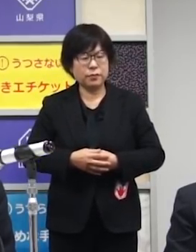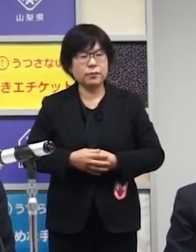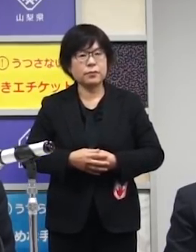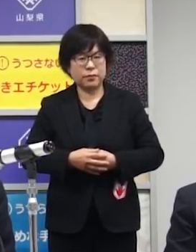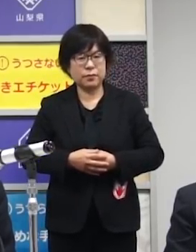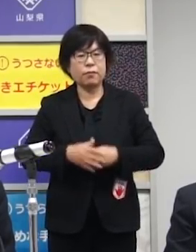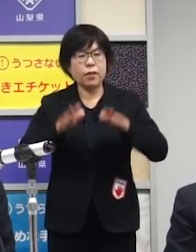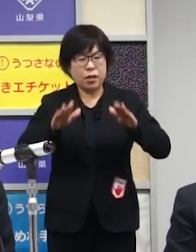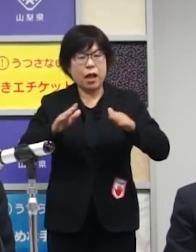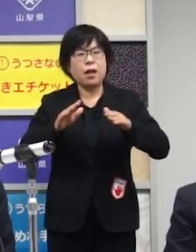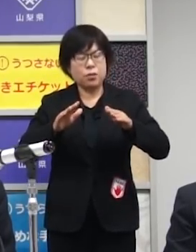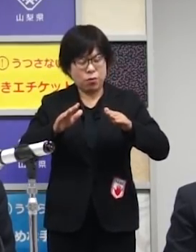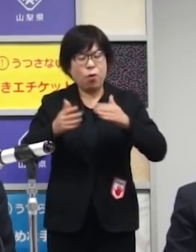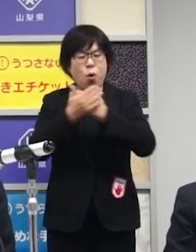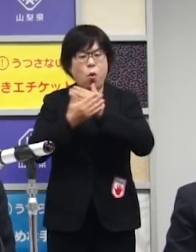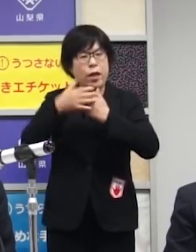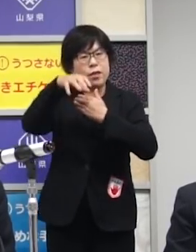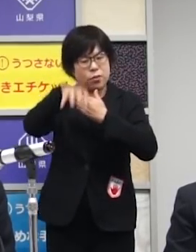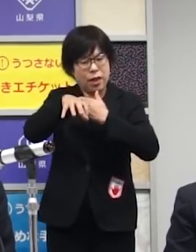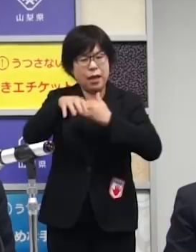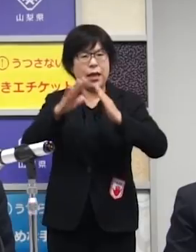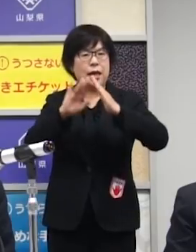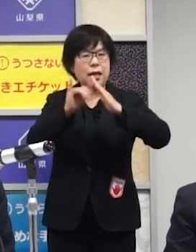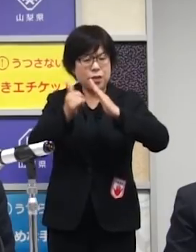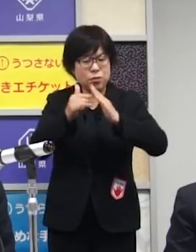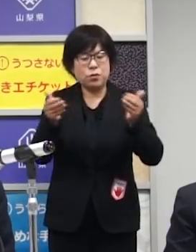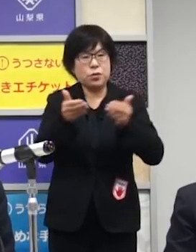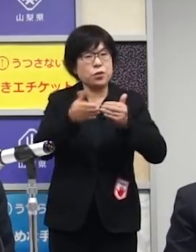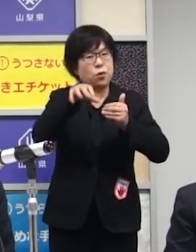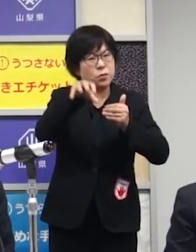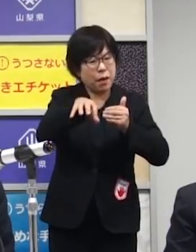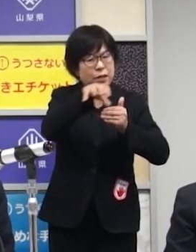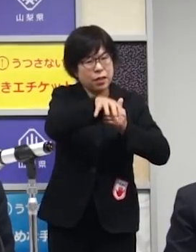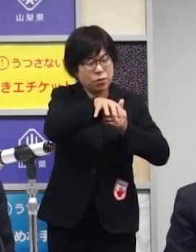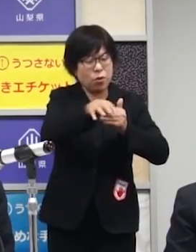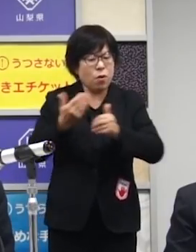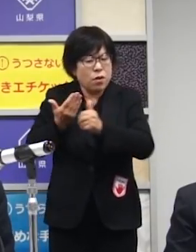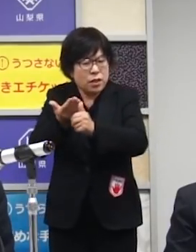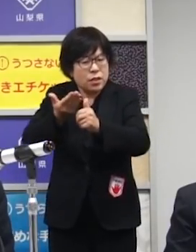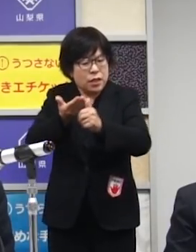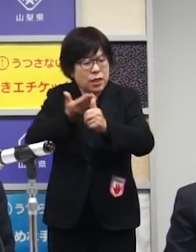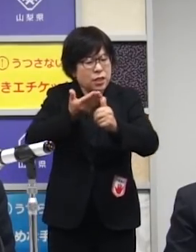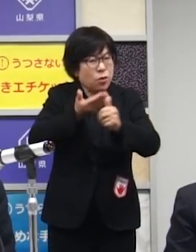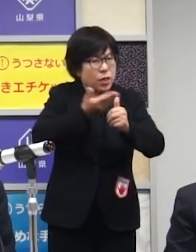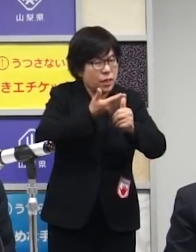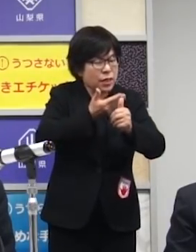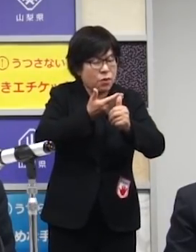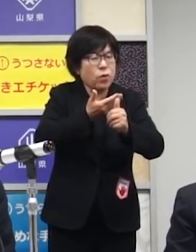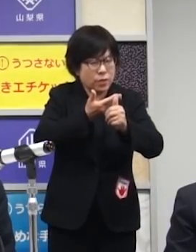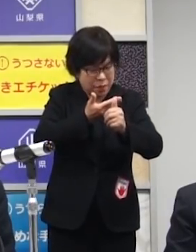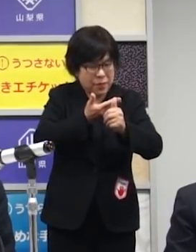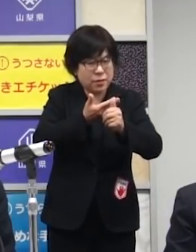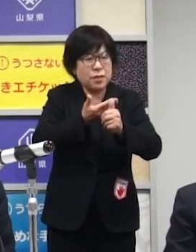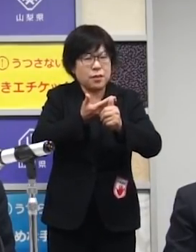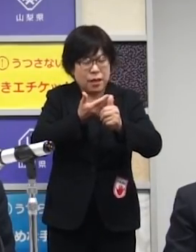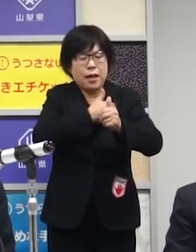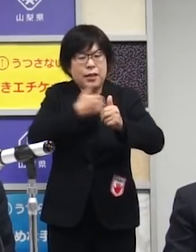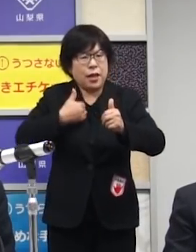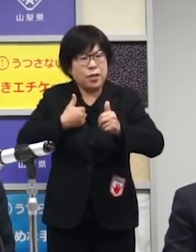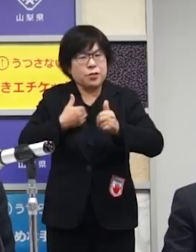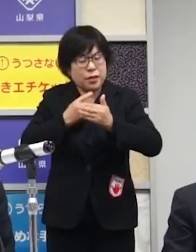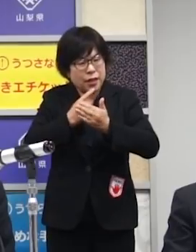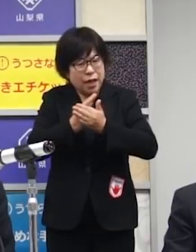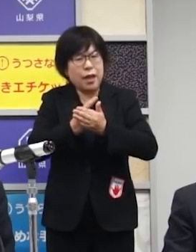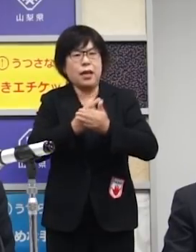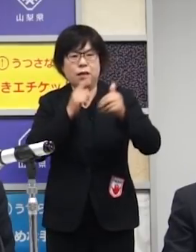ため管轄保健所におきましてご家族や職場などへの聞き取り調査を行い、できる限りの患者